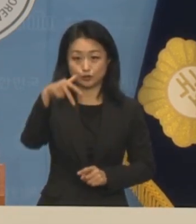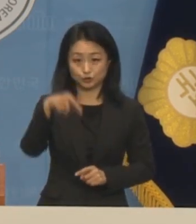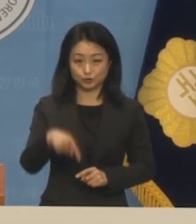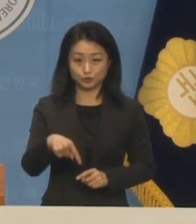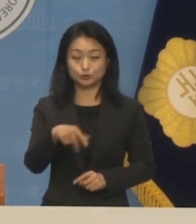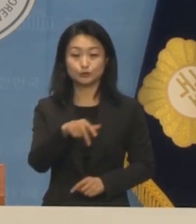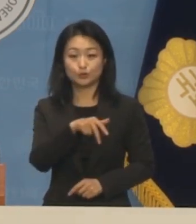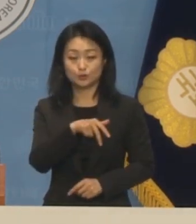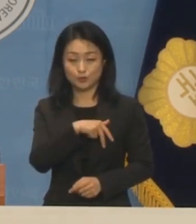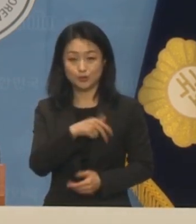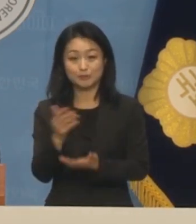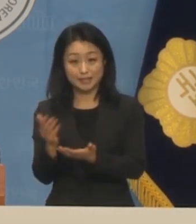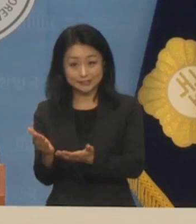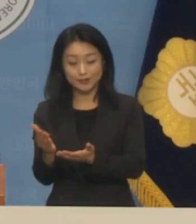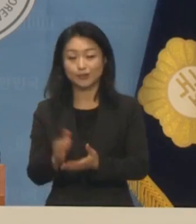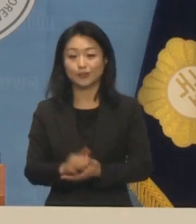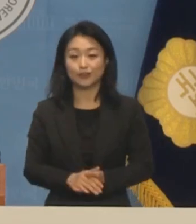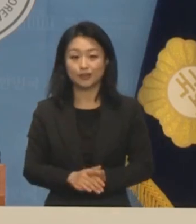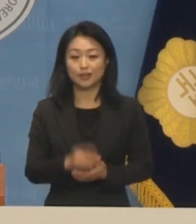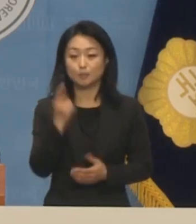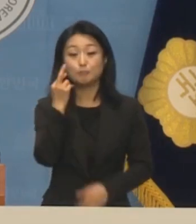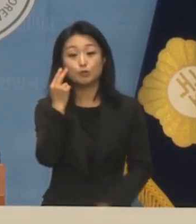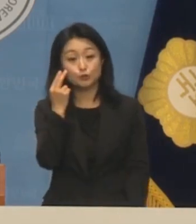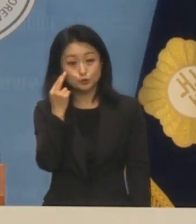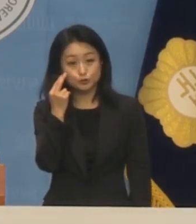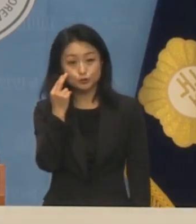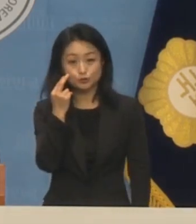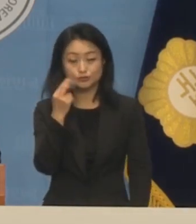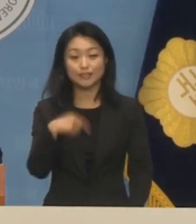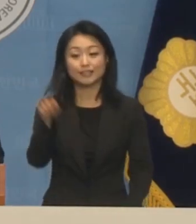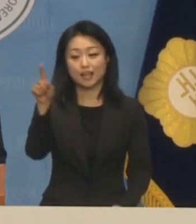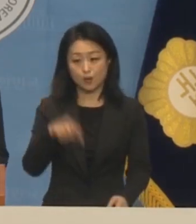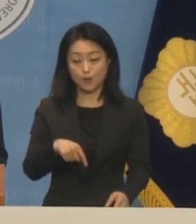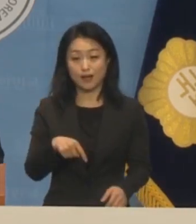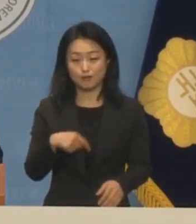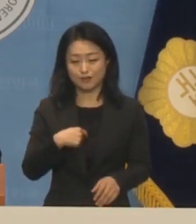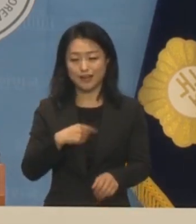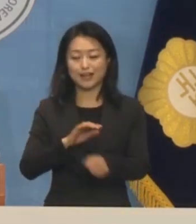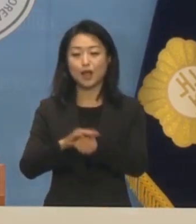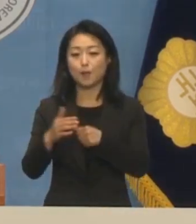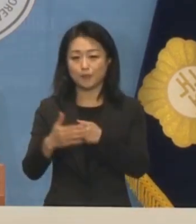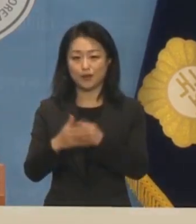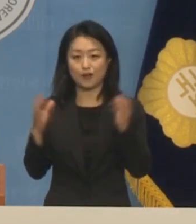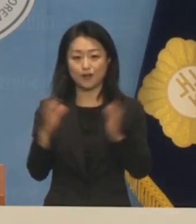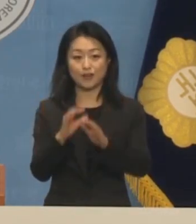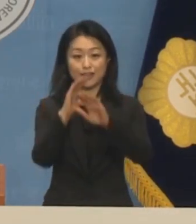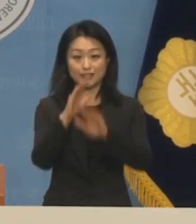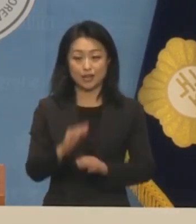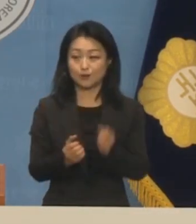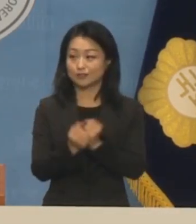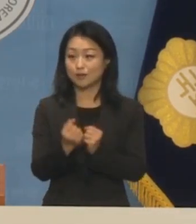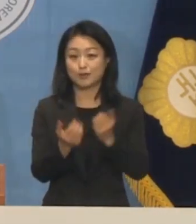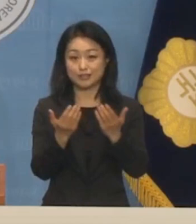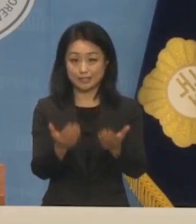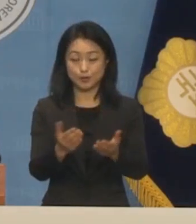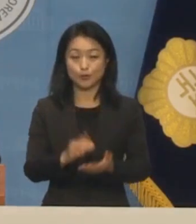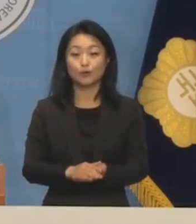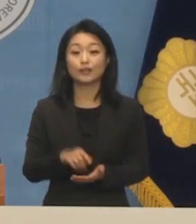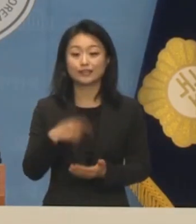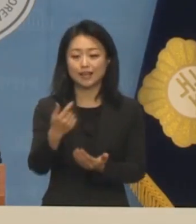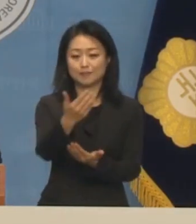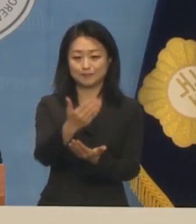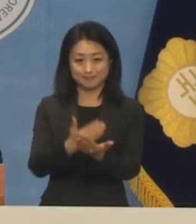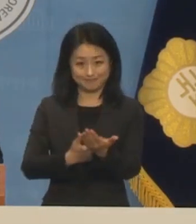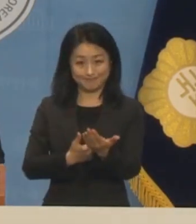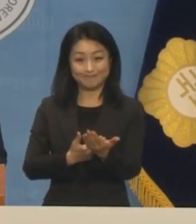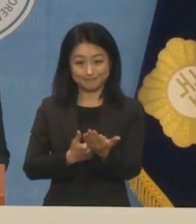또 미국의 싱크탱크들과 우리 민주연구원이 협력하기로 한 내용을 좀 말씀드리고, 그리고 기자회견문을